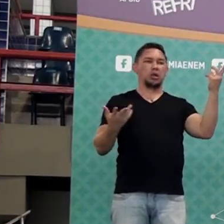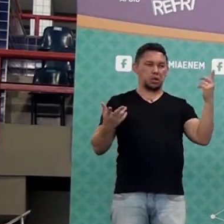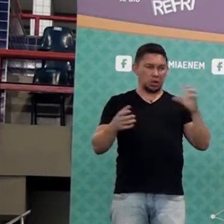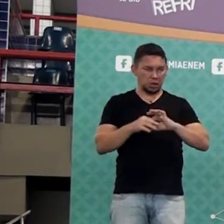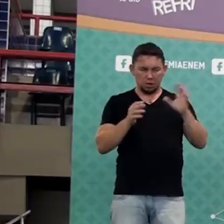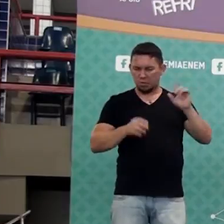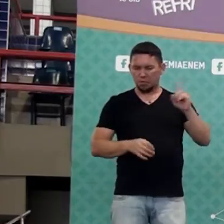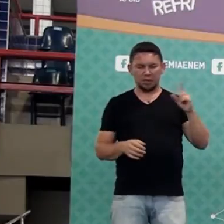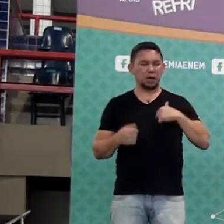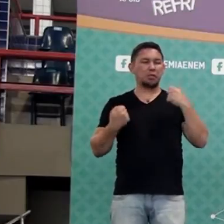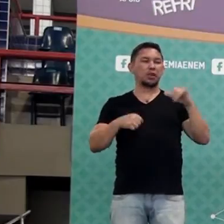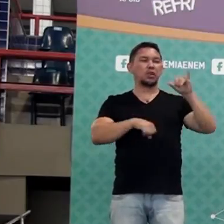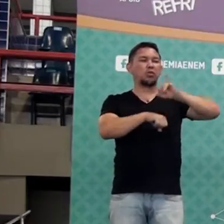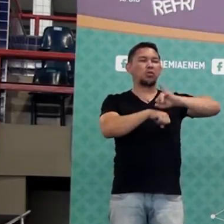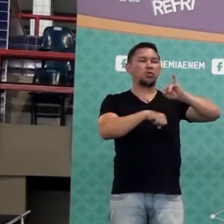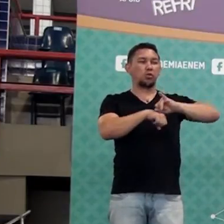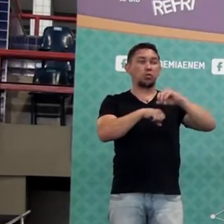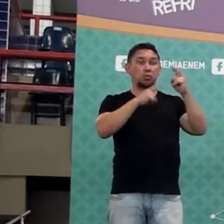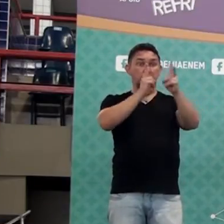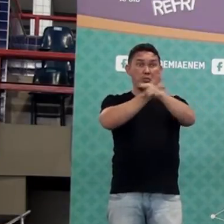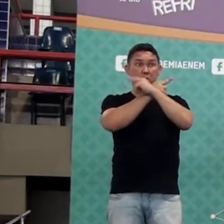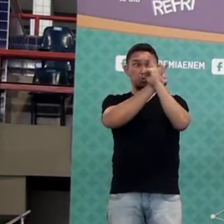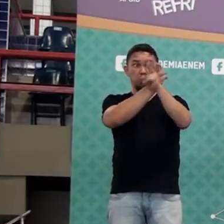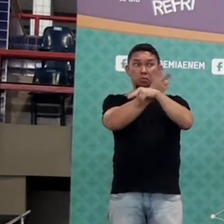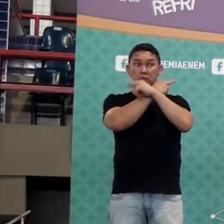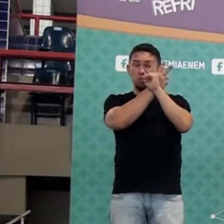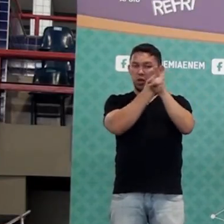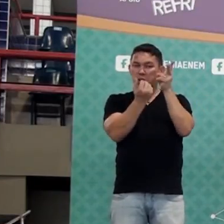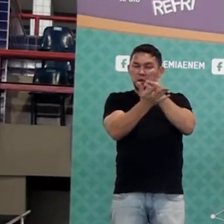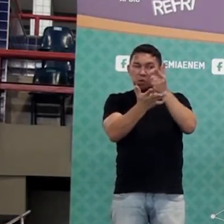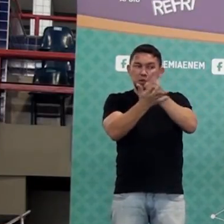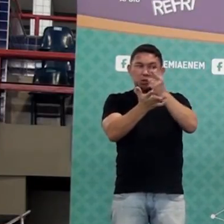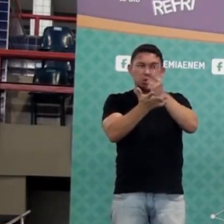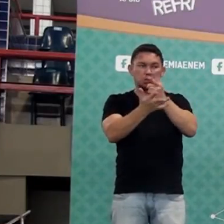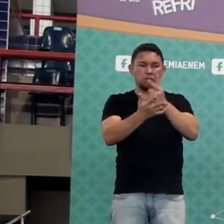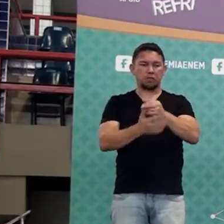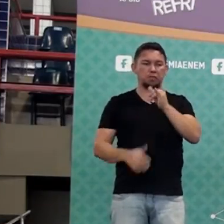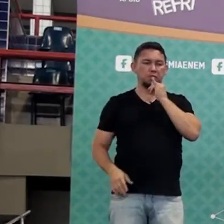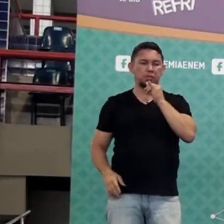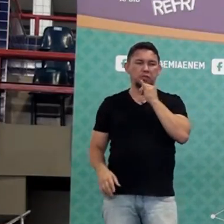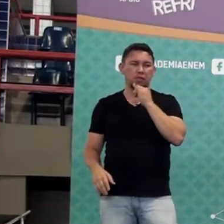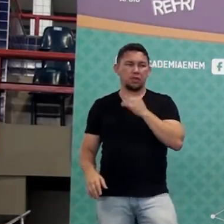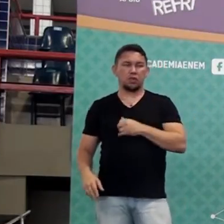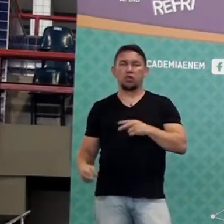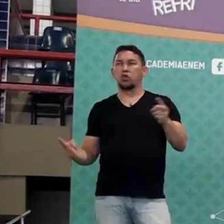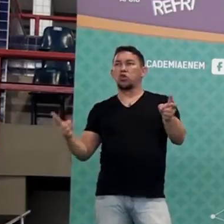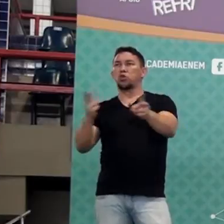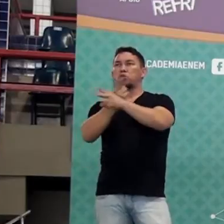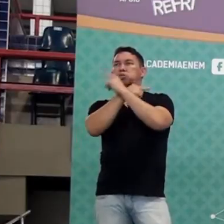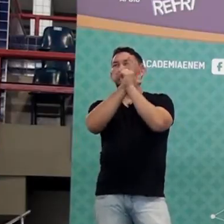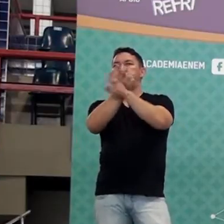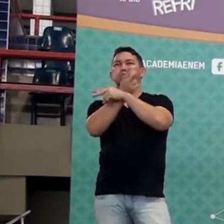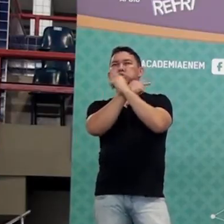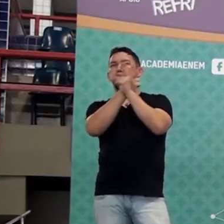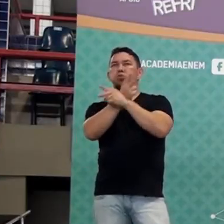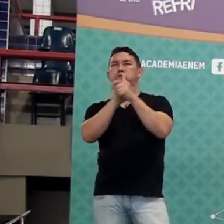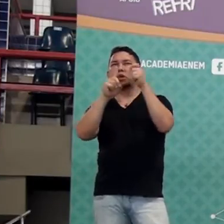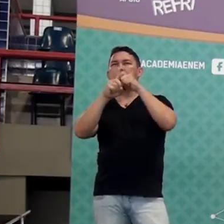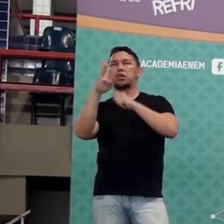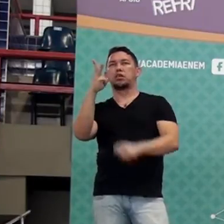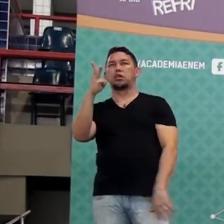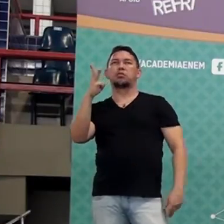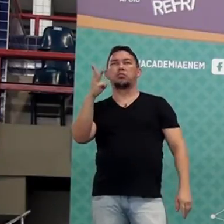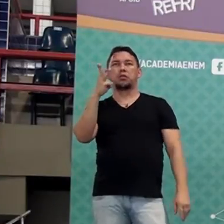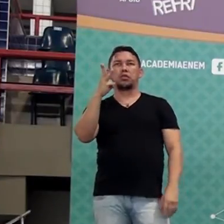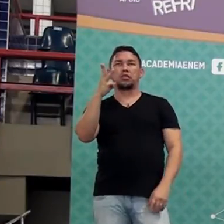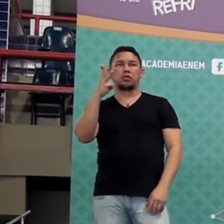vento. E não só ter vento, tem que ter vento constante. Não adianta nada ter a maior ventania do mundo durante 3 meses do